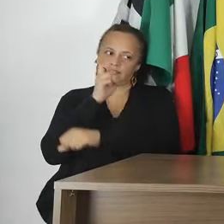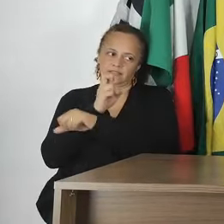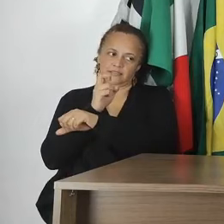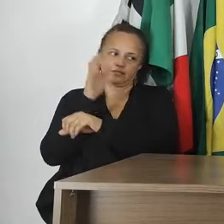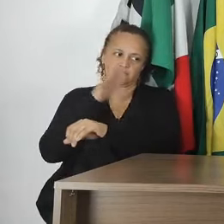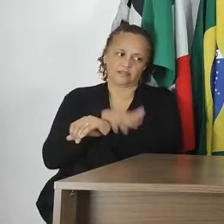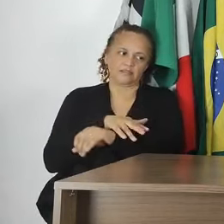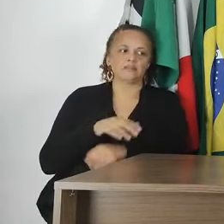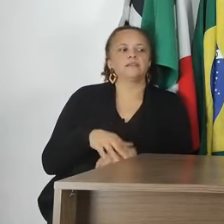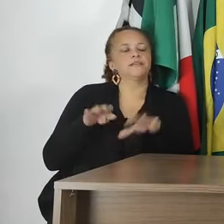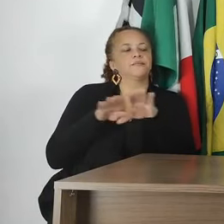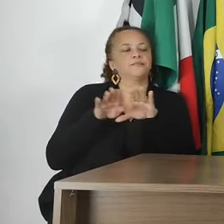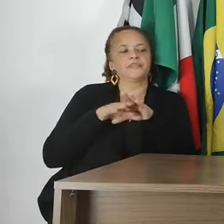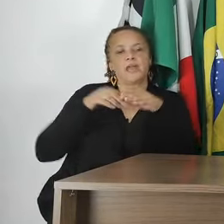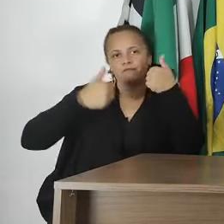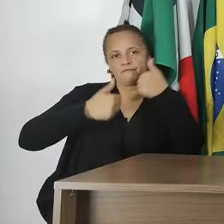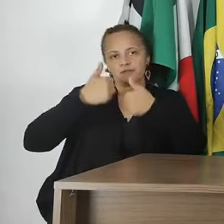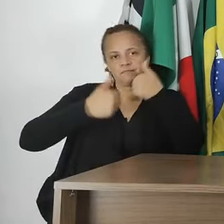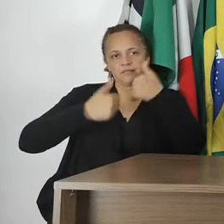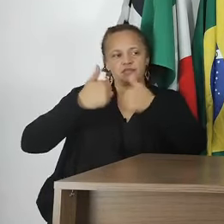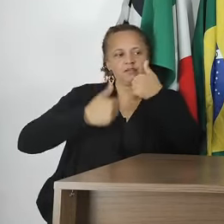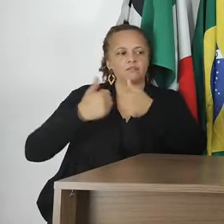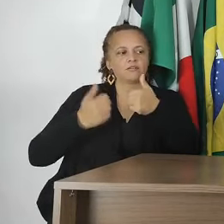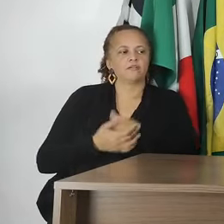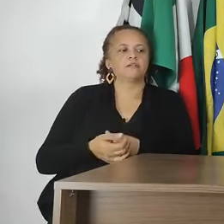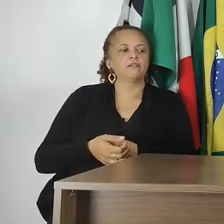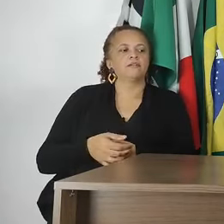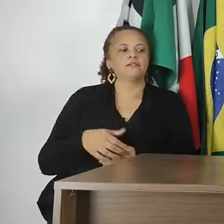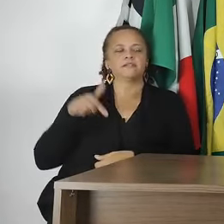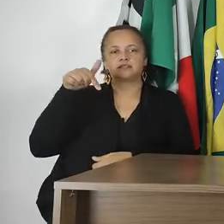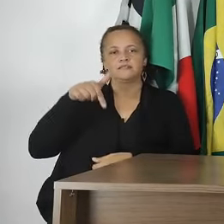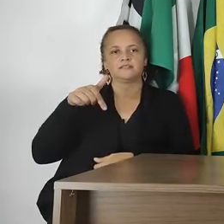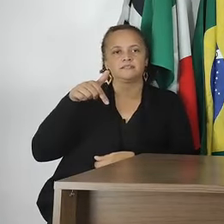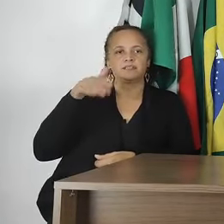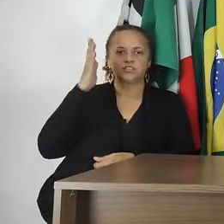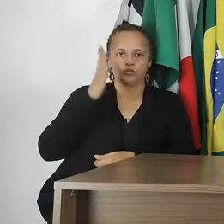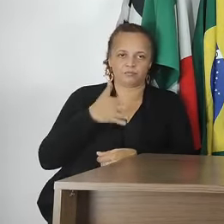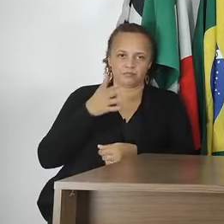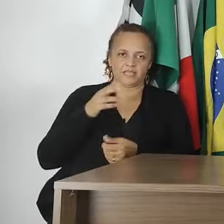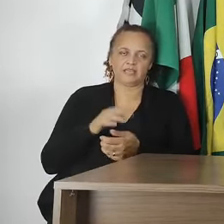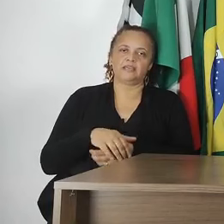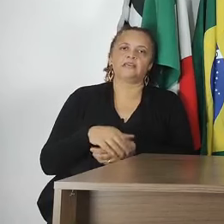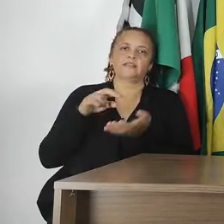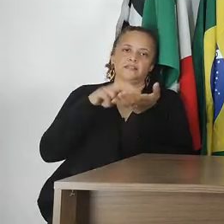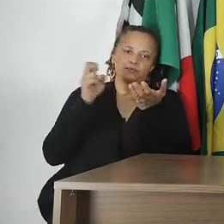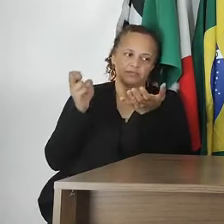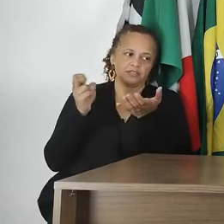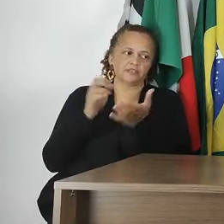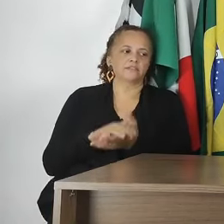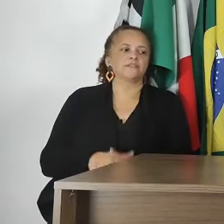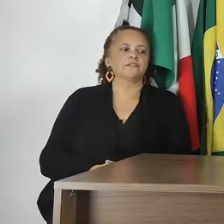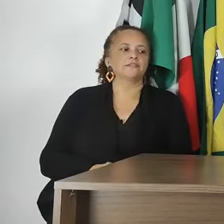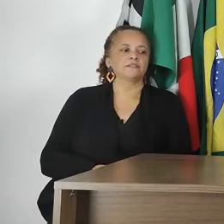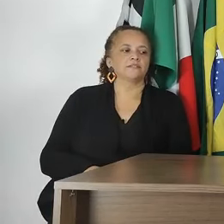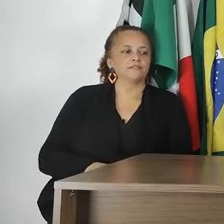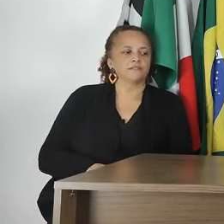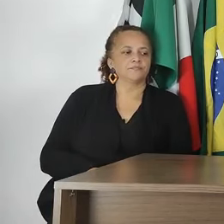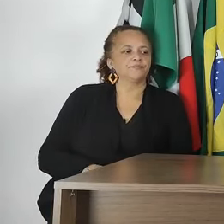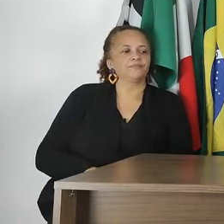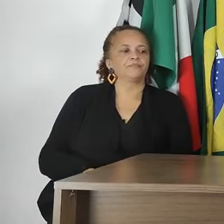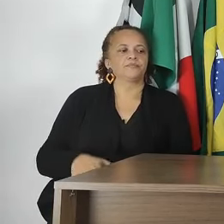FBO no Jardim Baronesa, às 7h30, com o irmão André, com o Roger, e com o Bruno e com o Isaac.